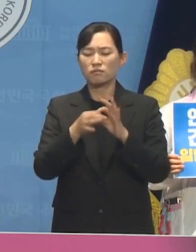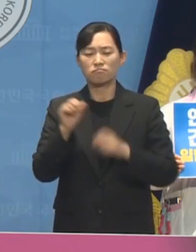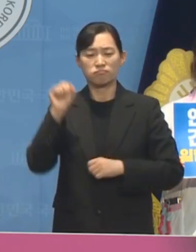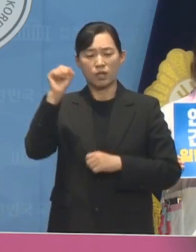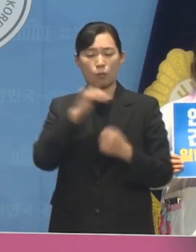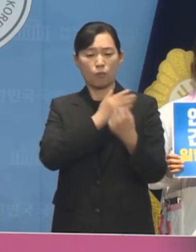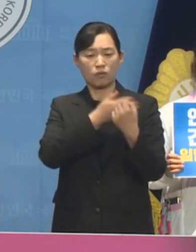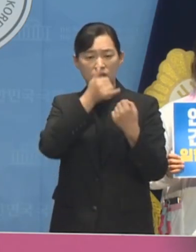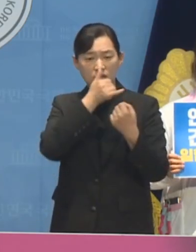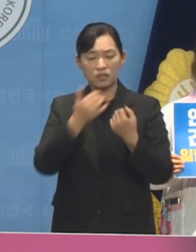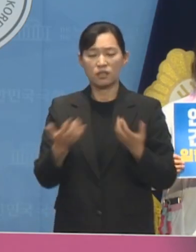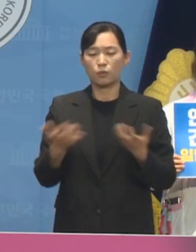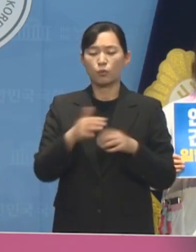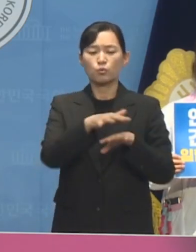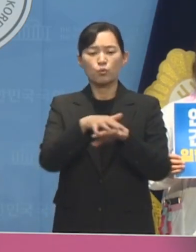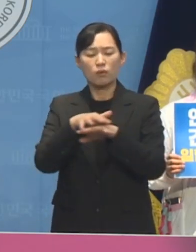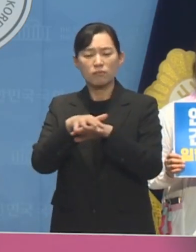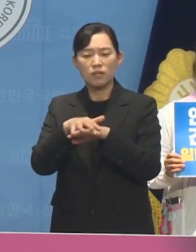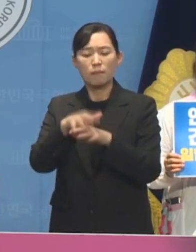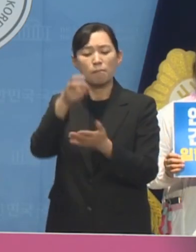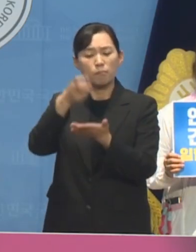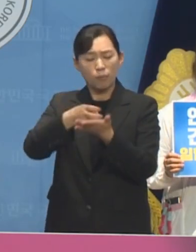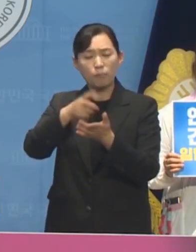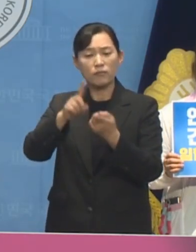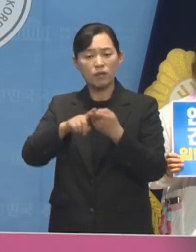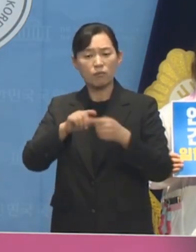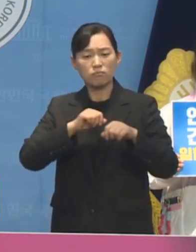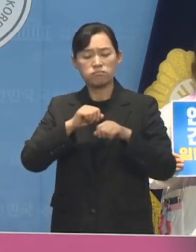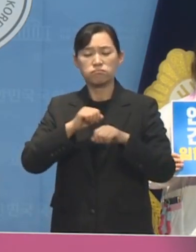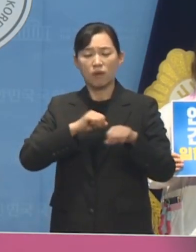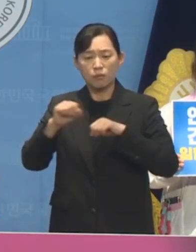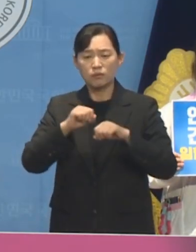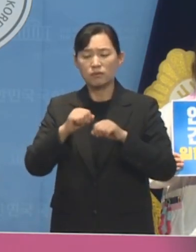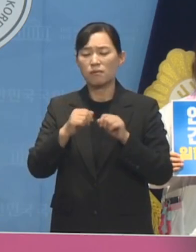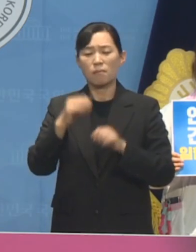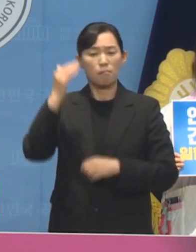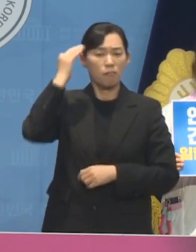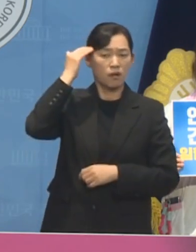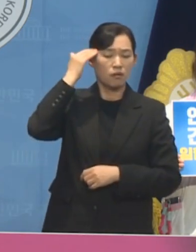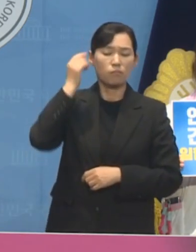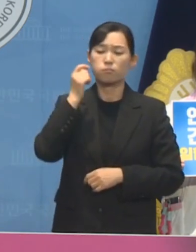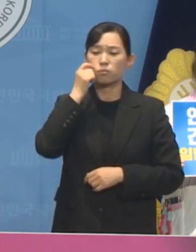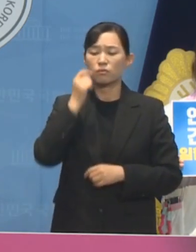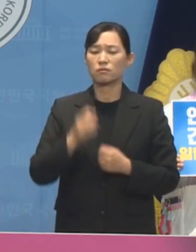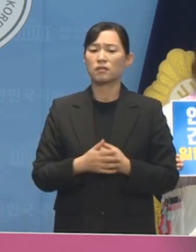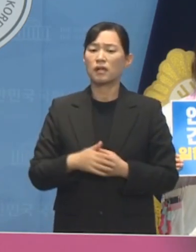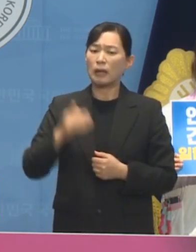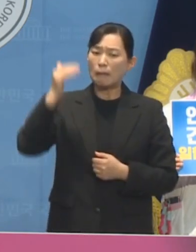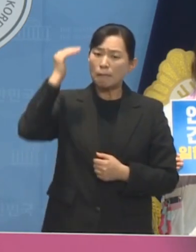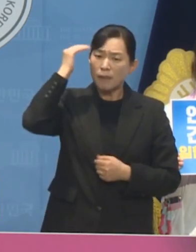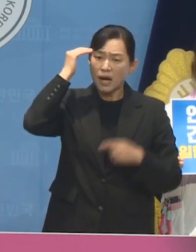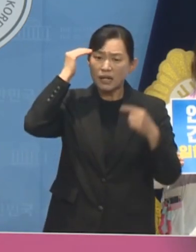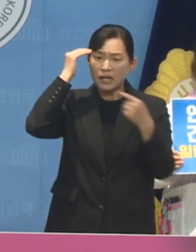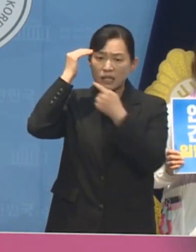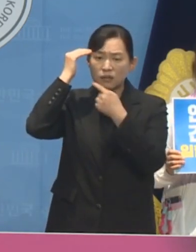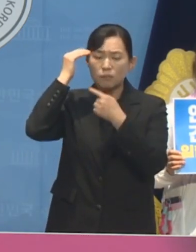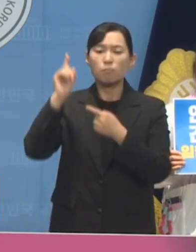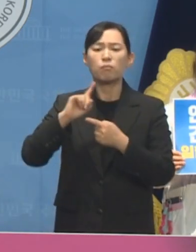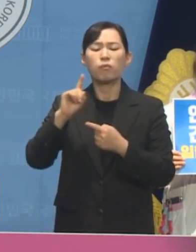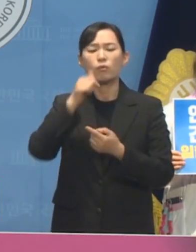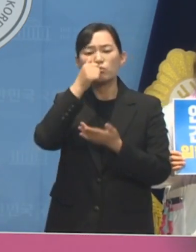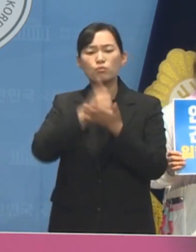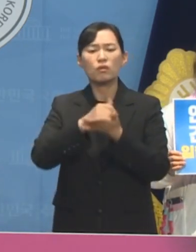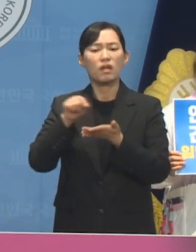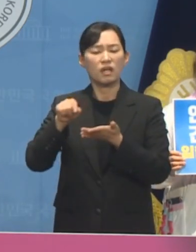얻은 노동조합의 합법적 행위는 그 누구도 방해할 수 없습니다. 방해하는 행위 그 자체가 범죄에